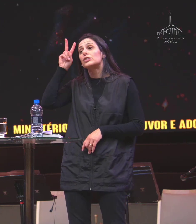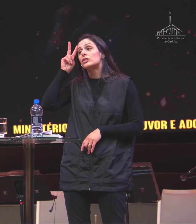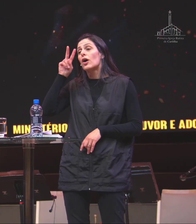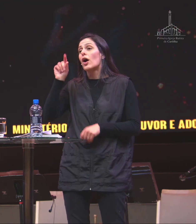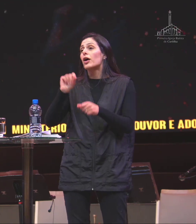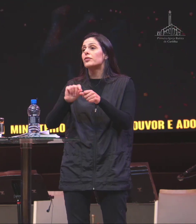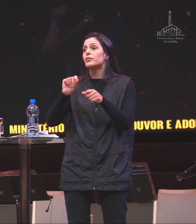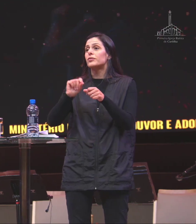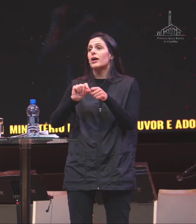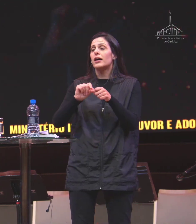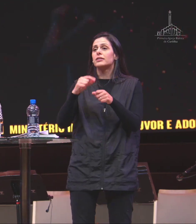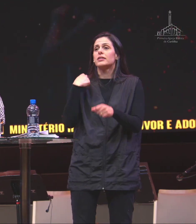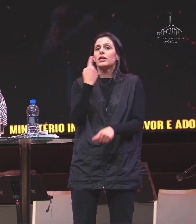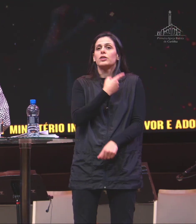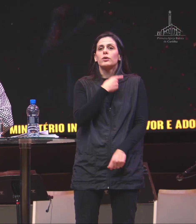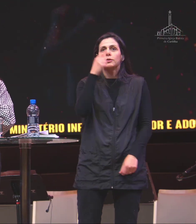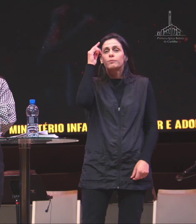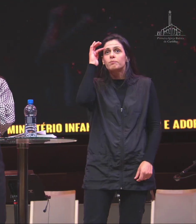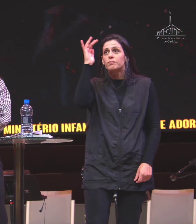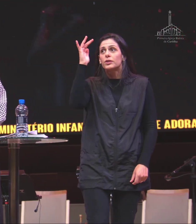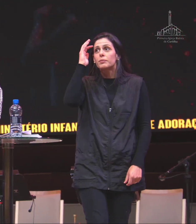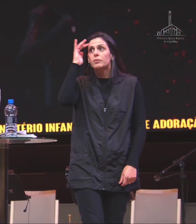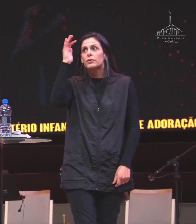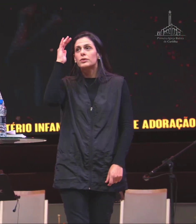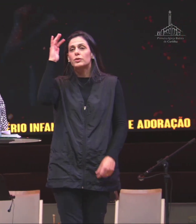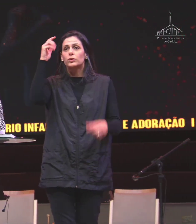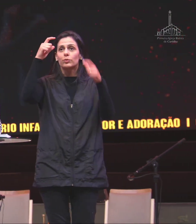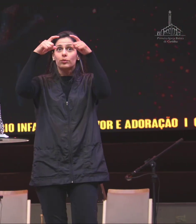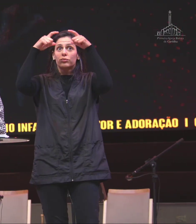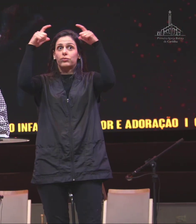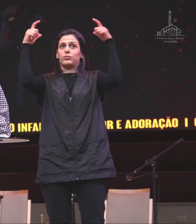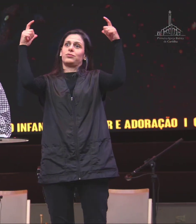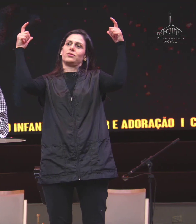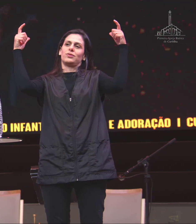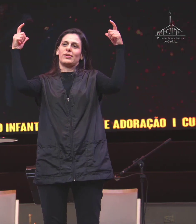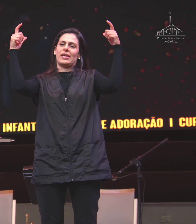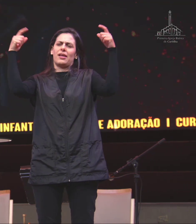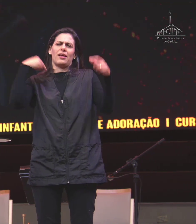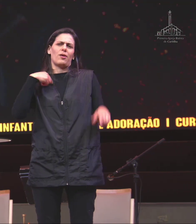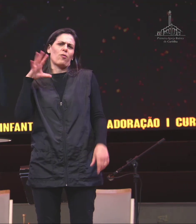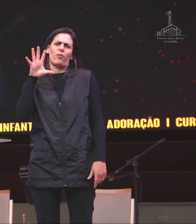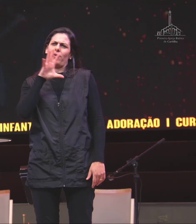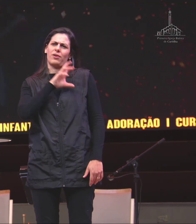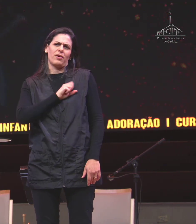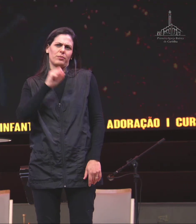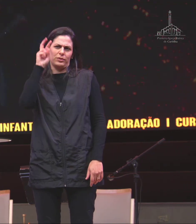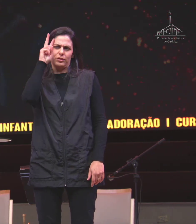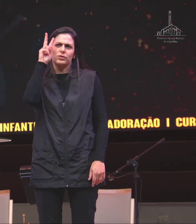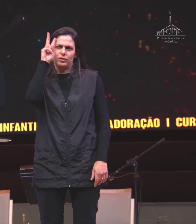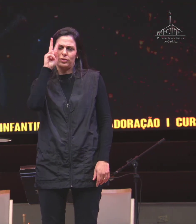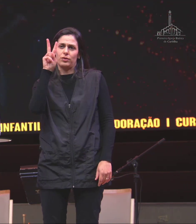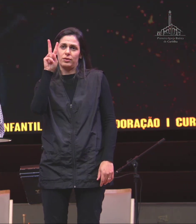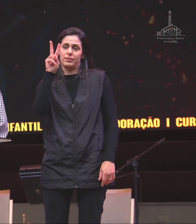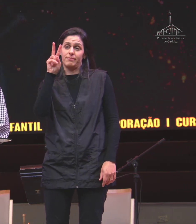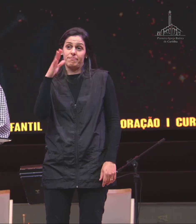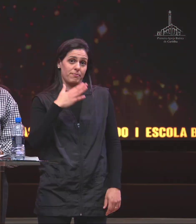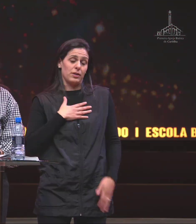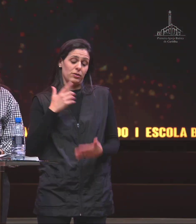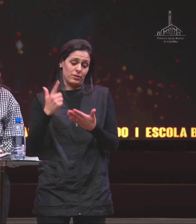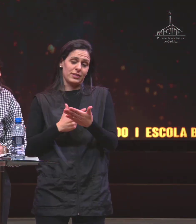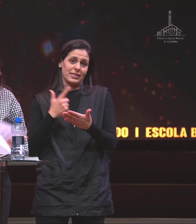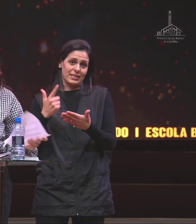você, pessoas que não eram perfeitas, graças a Deus, né, gente? Porque se fosse para ser perfeito, né, não ia estar ninguém aqui. Mas